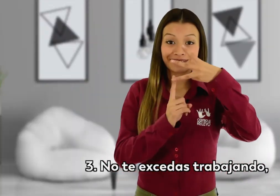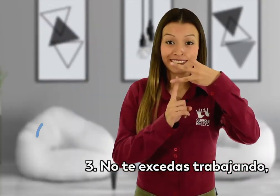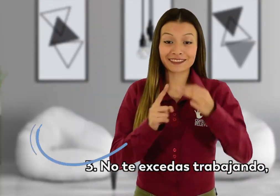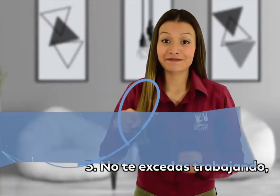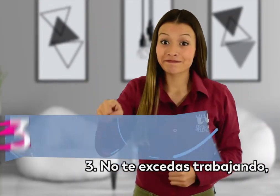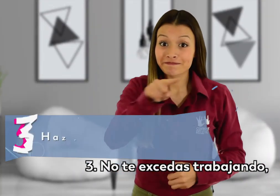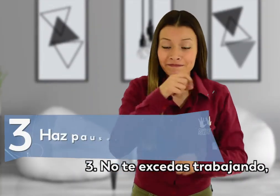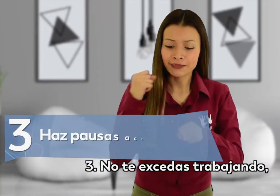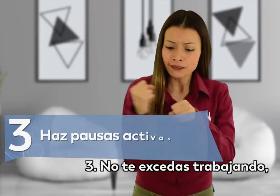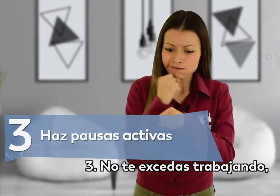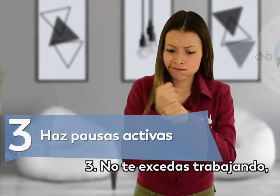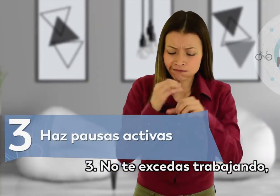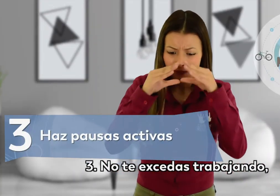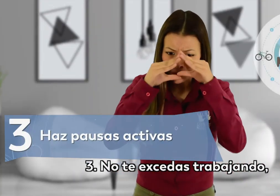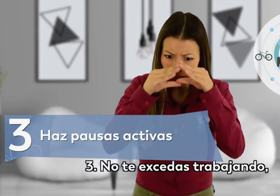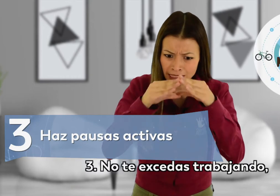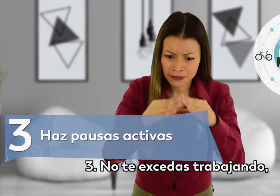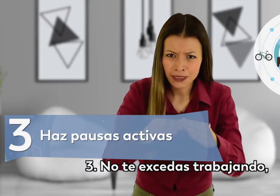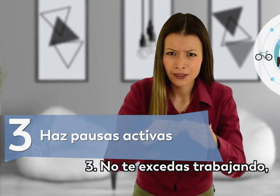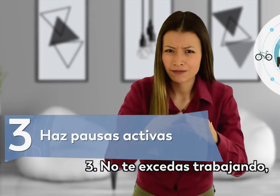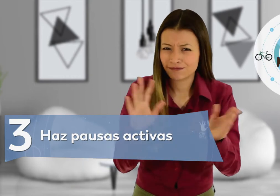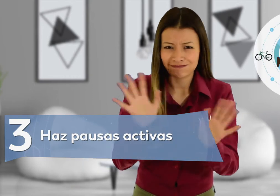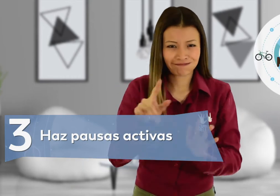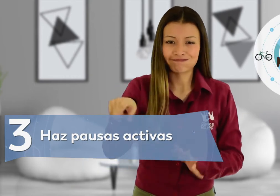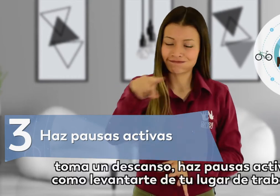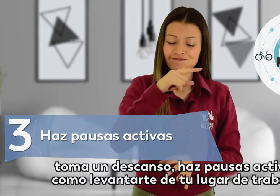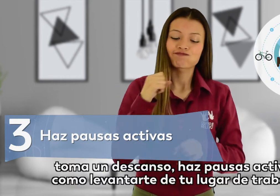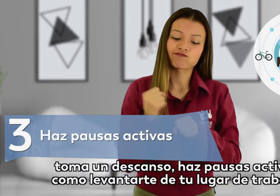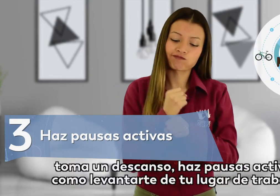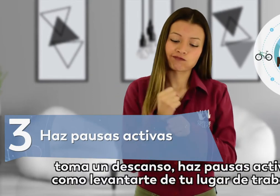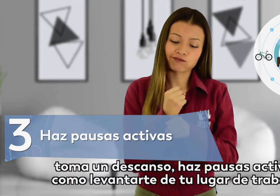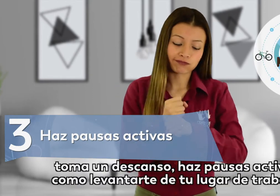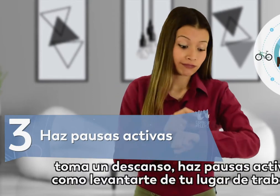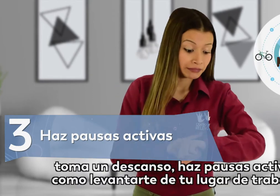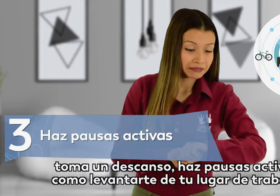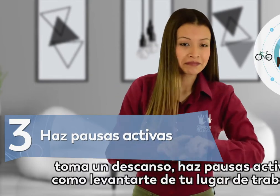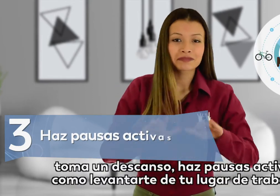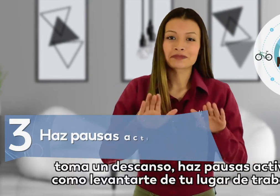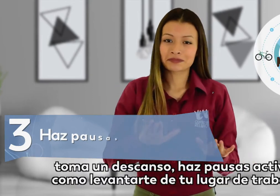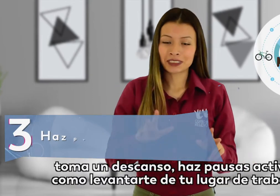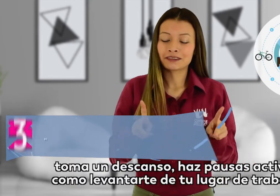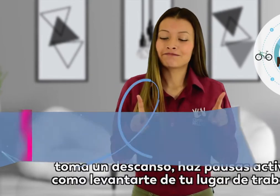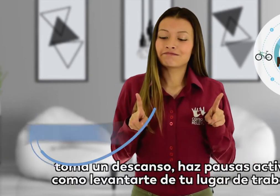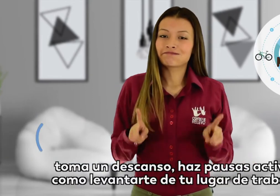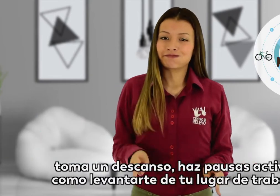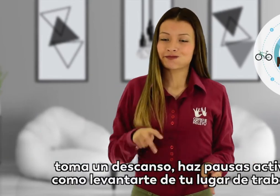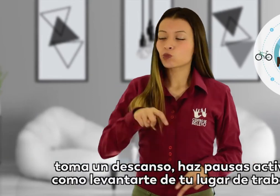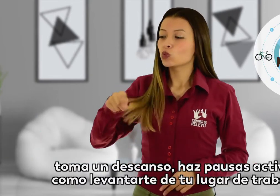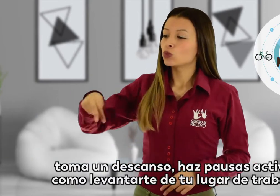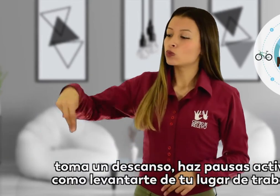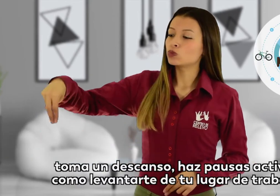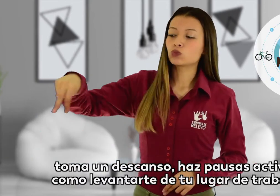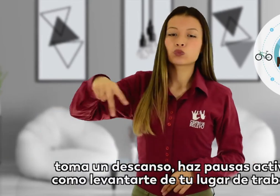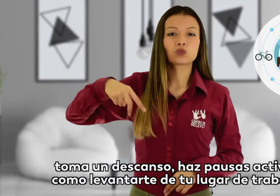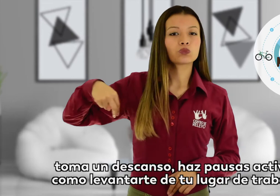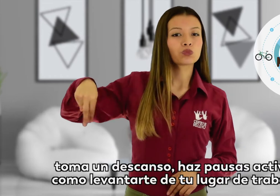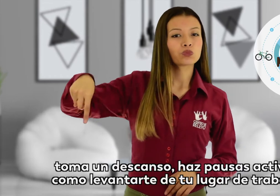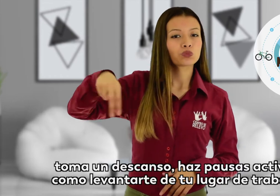Tercero, no te excedas trabajando. Toma un descanso, haz pausas activas como levantarte de tu lugar de